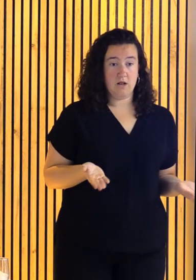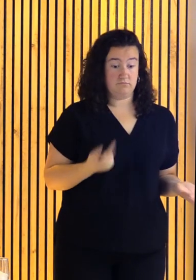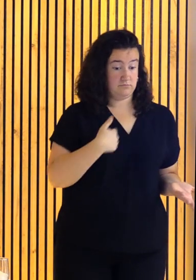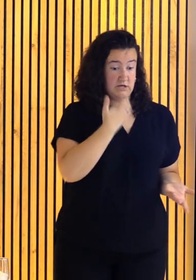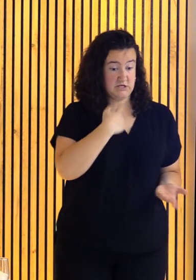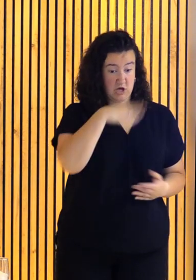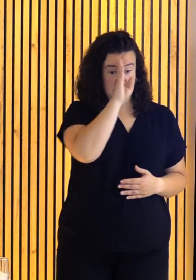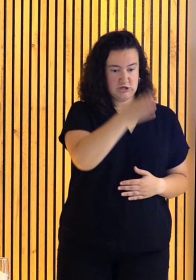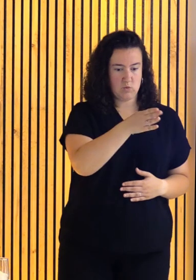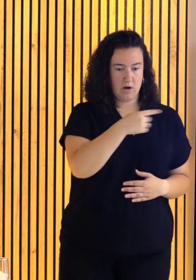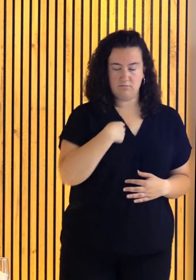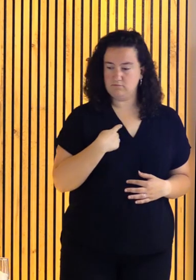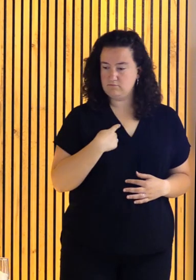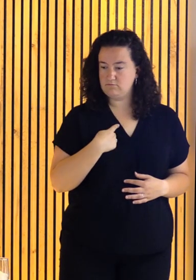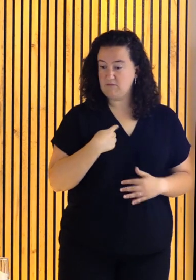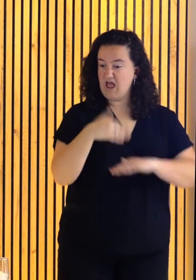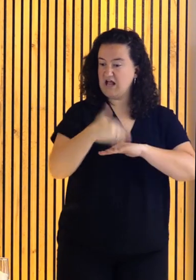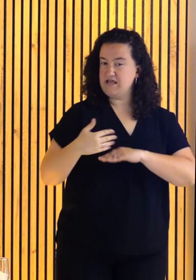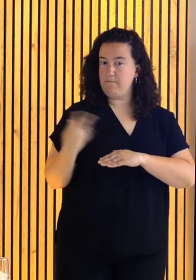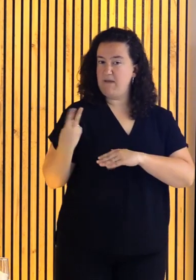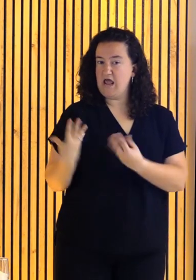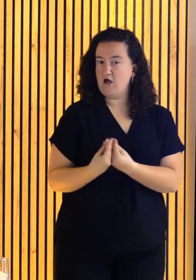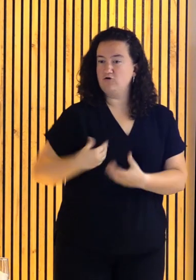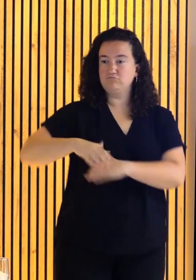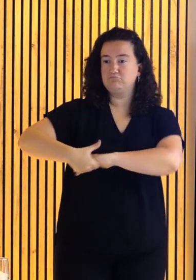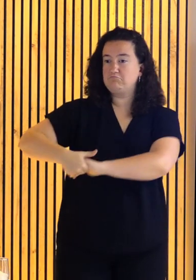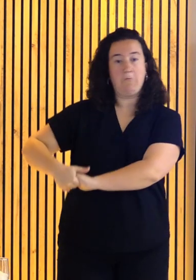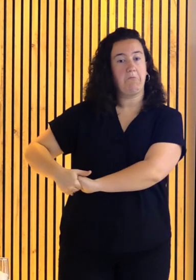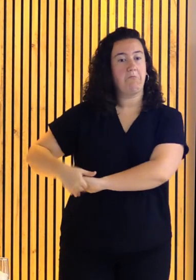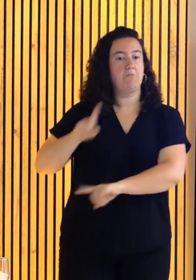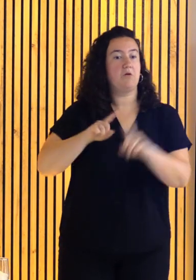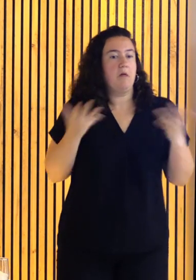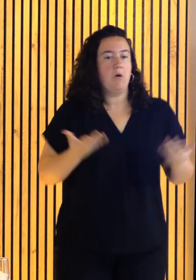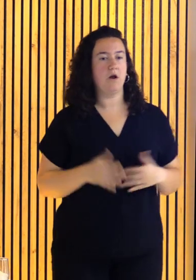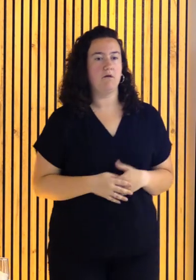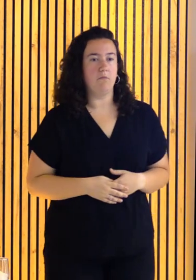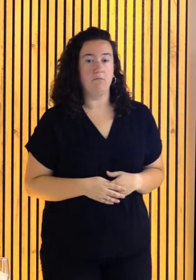gure bikotekidearekin kalean zehar, eskutik helduta joateak. Orduan, bueno,